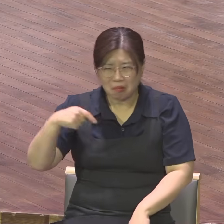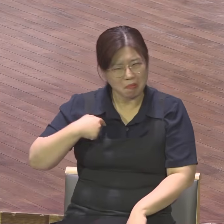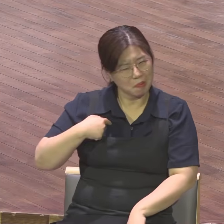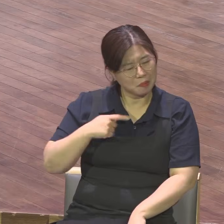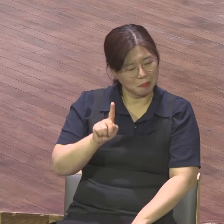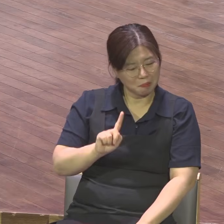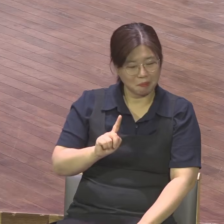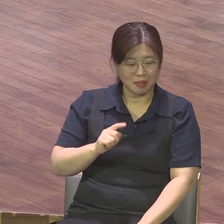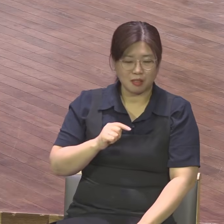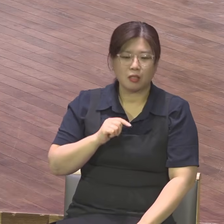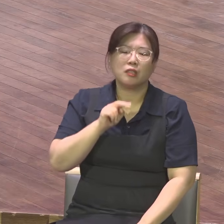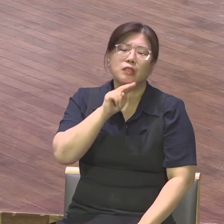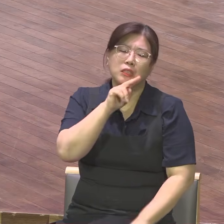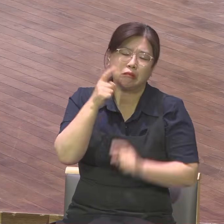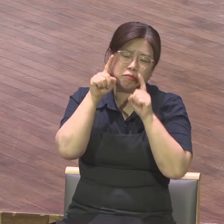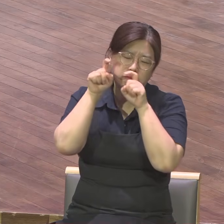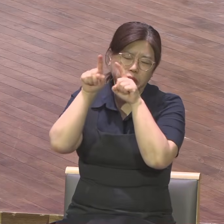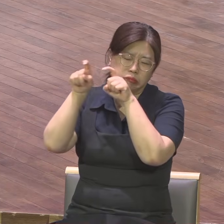때리고